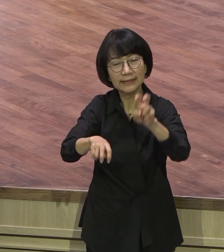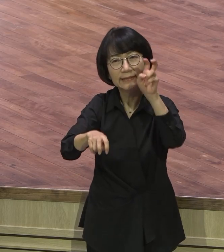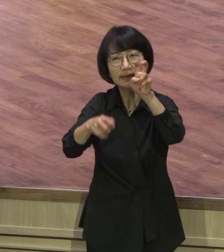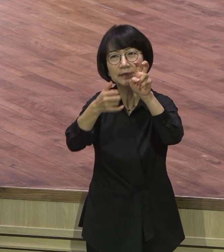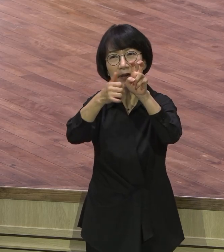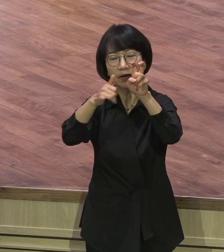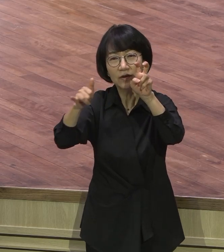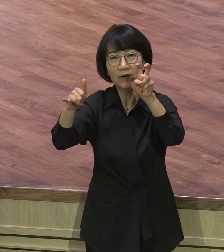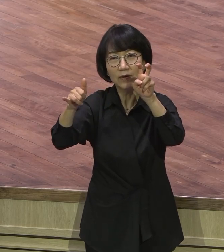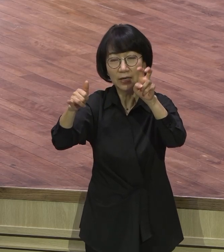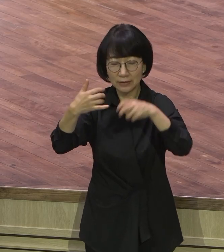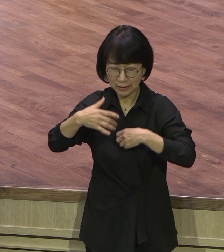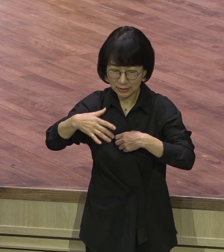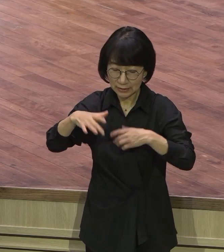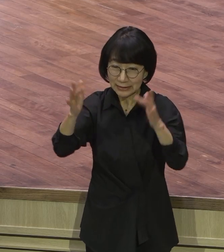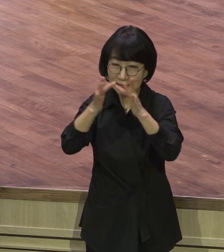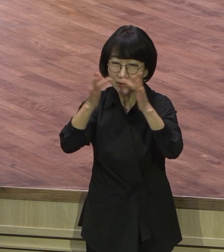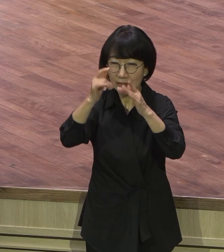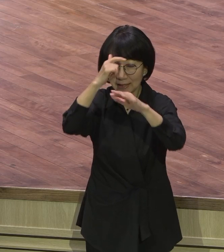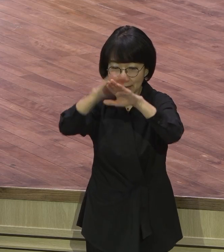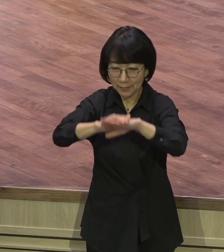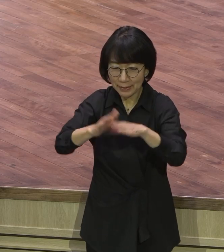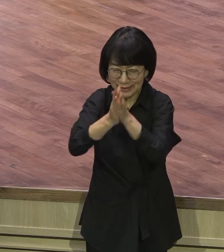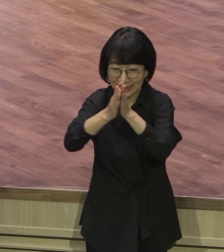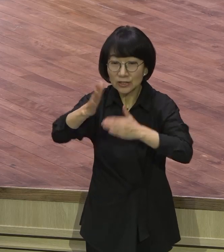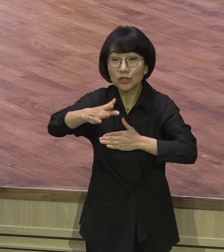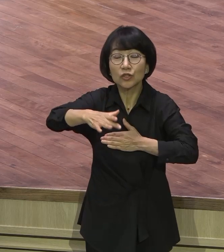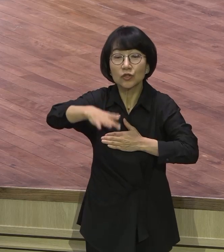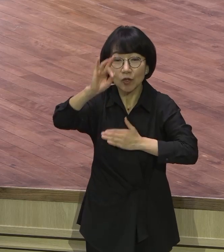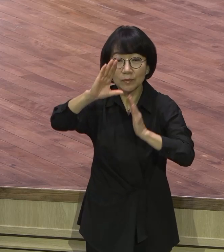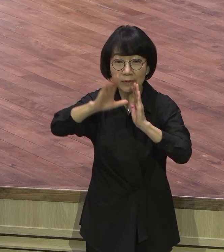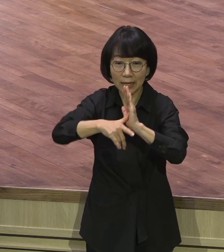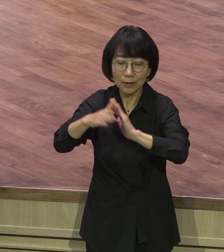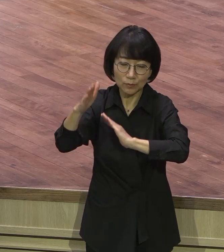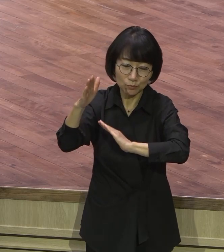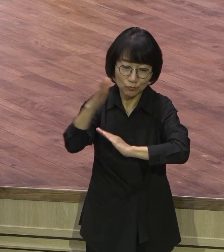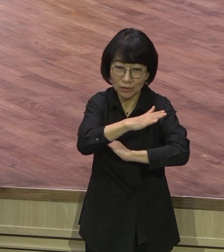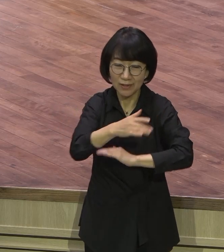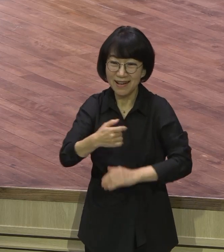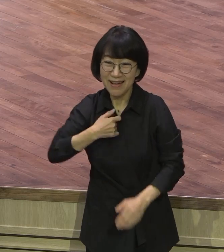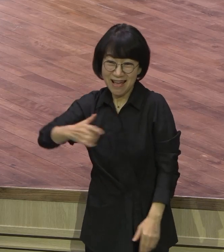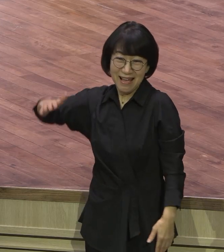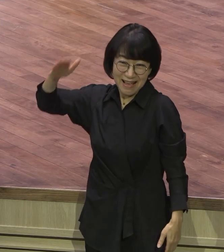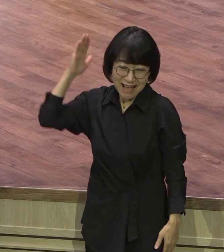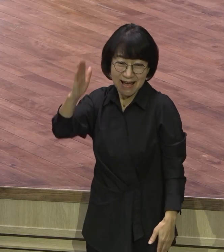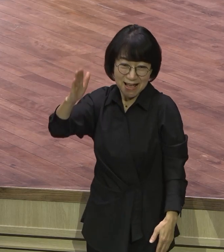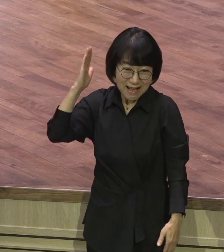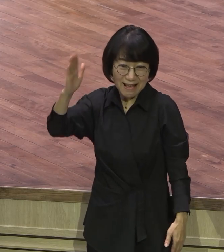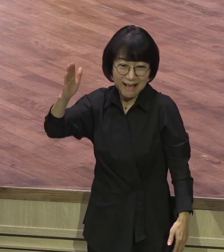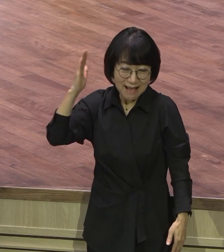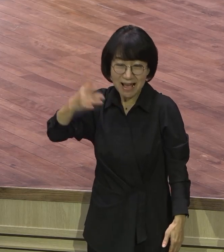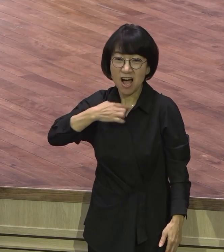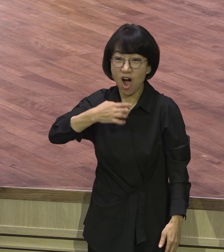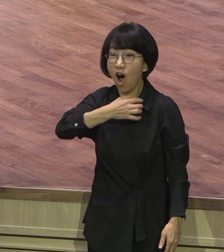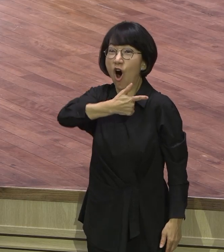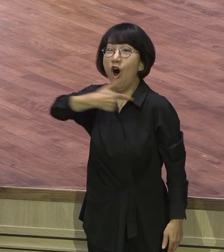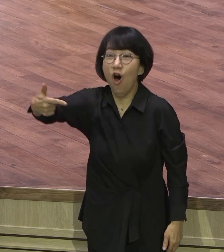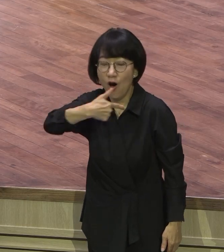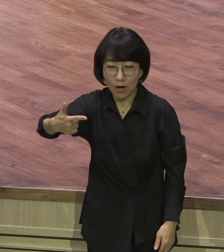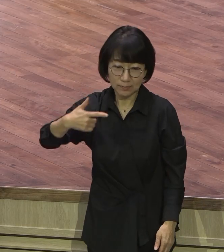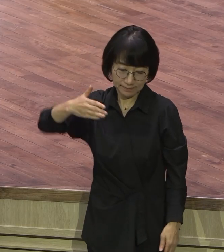시작되는 그날부터 저는 옥타브가 한 옥타브 더 올라갔습니다. 제 소리가,